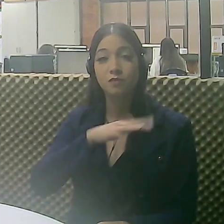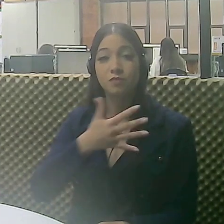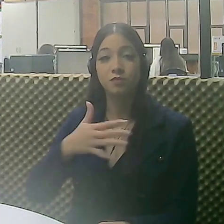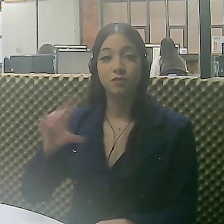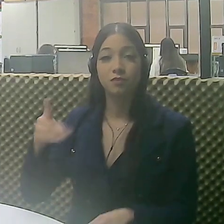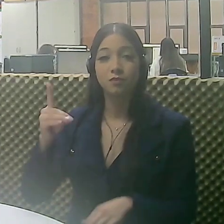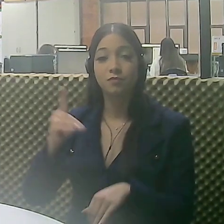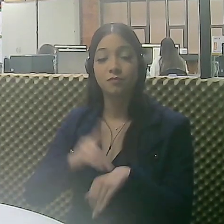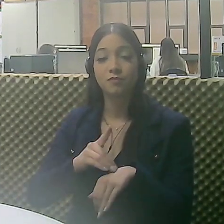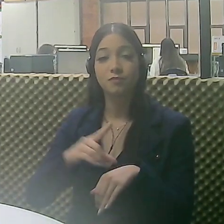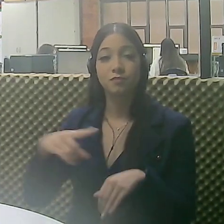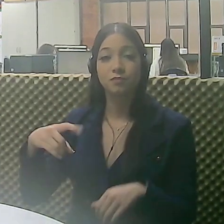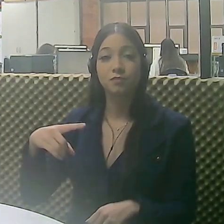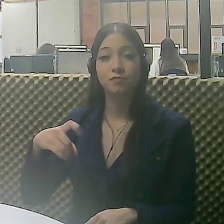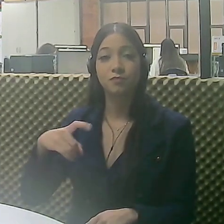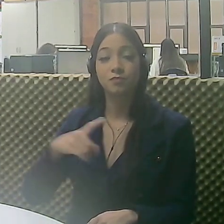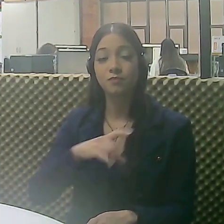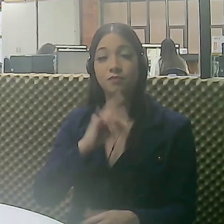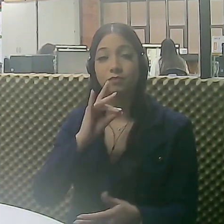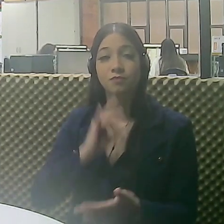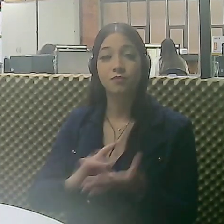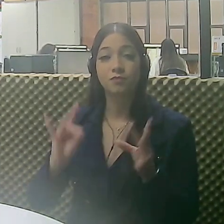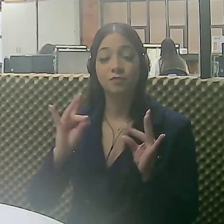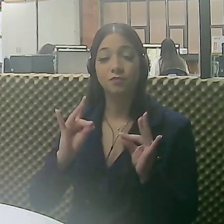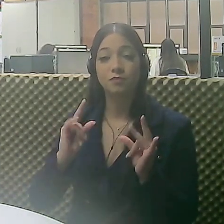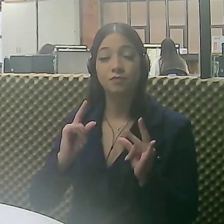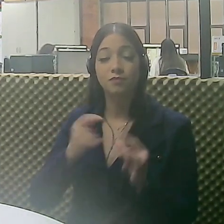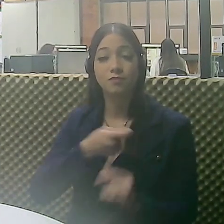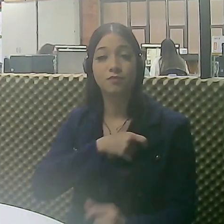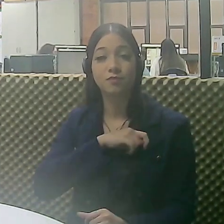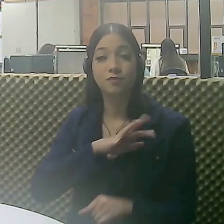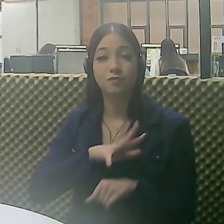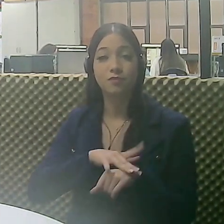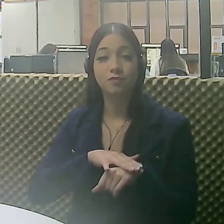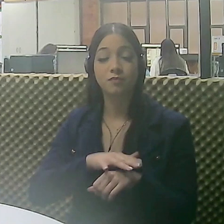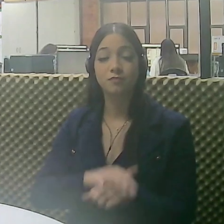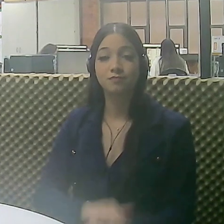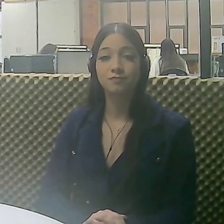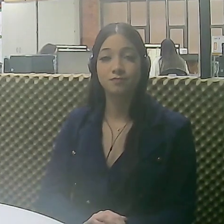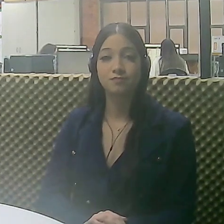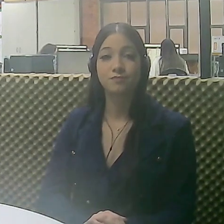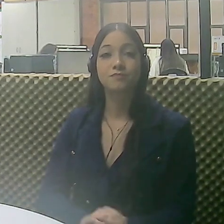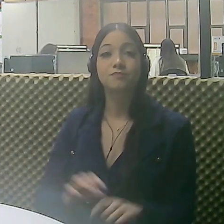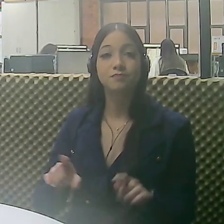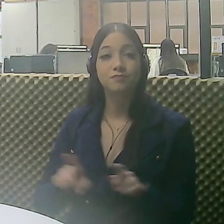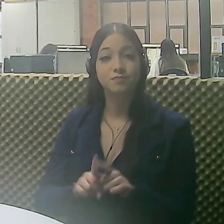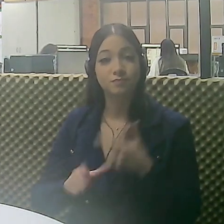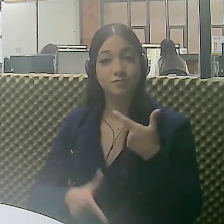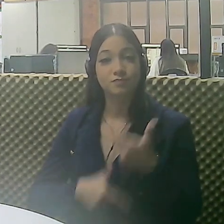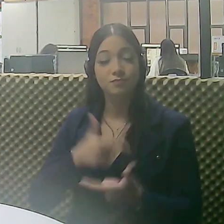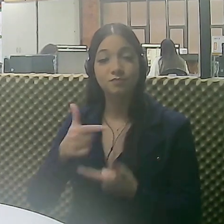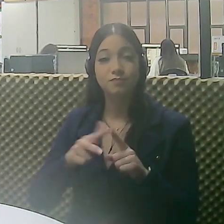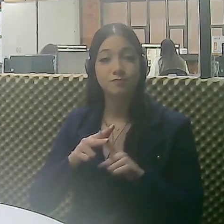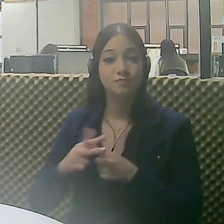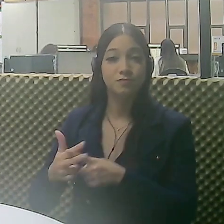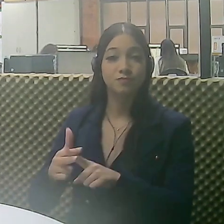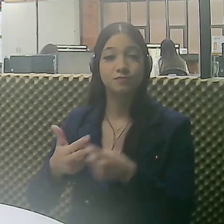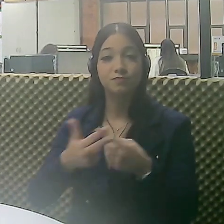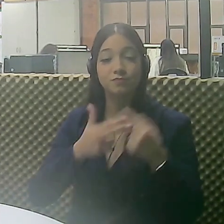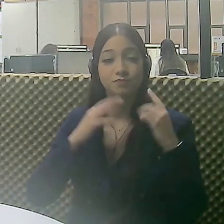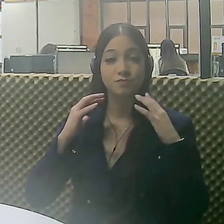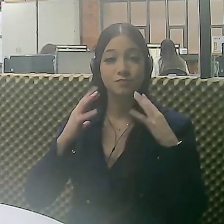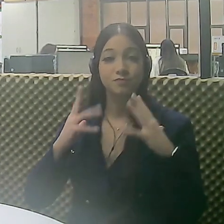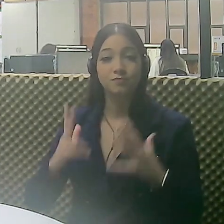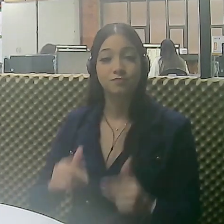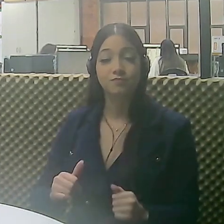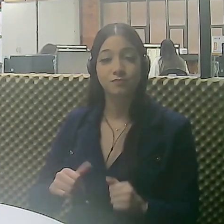de larvas do Aedes aegypti foram eliminados pelos agentes de endemias. Ainda foram feitos serviços de manutenção, limpeza